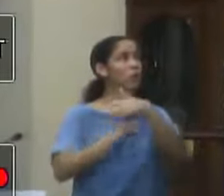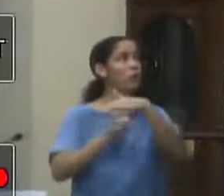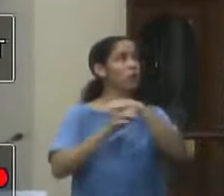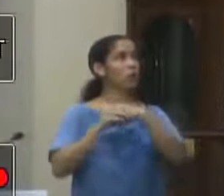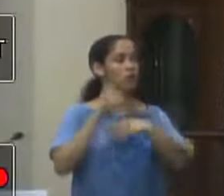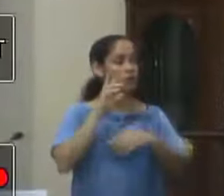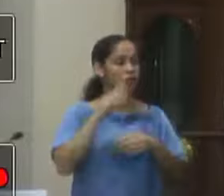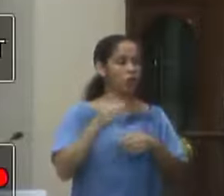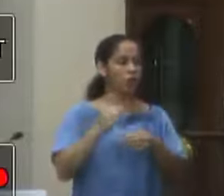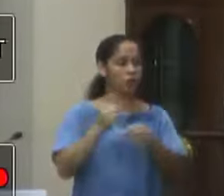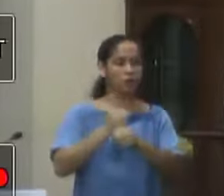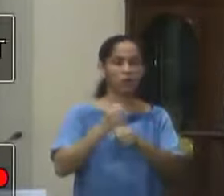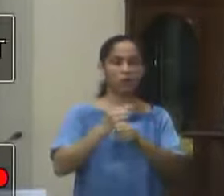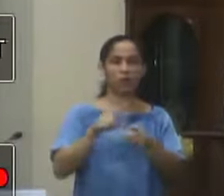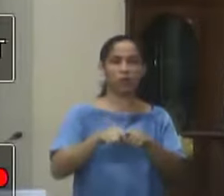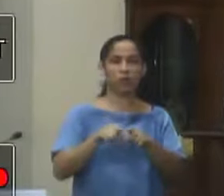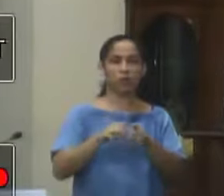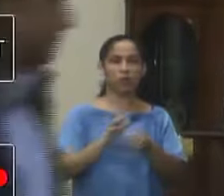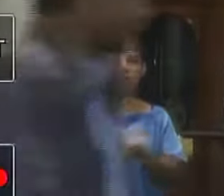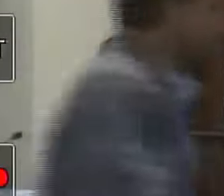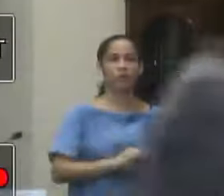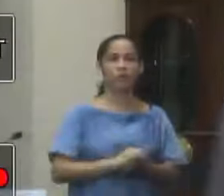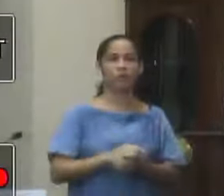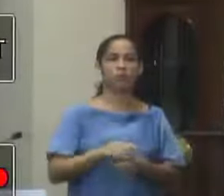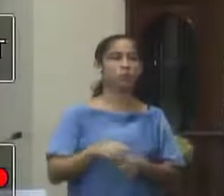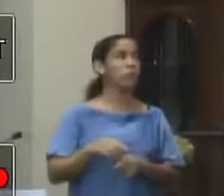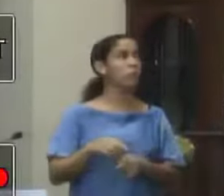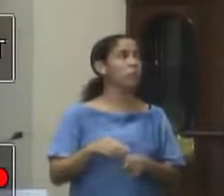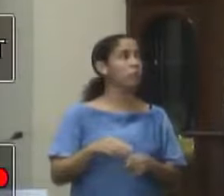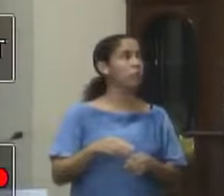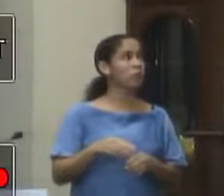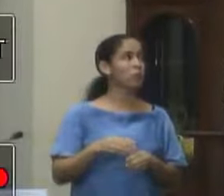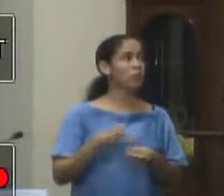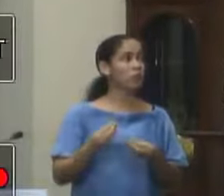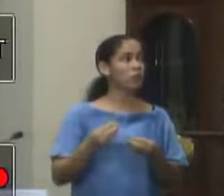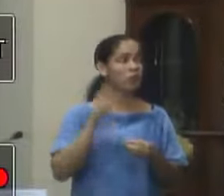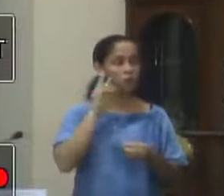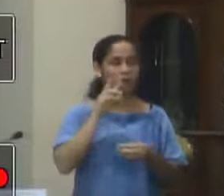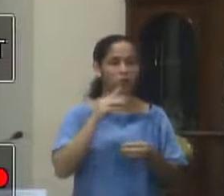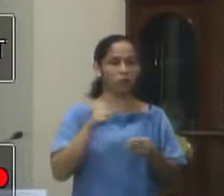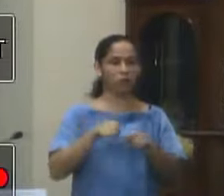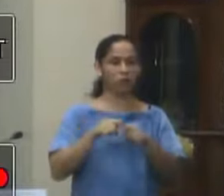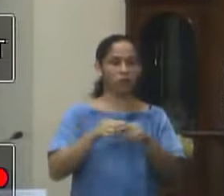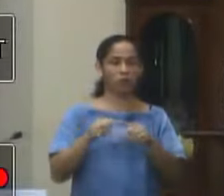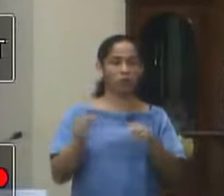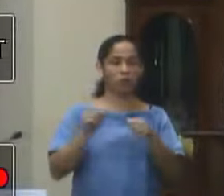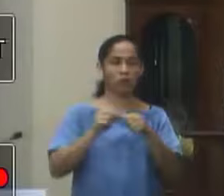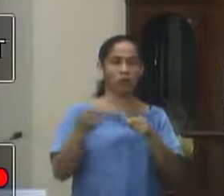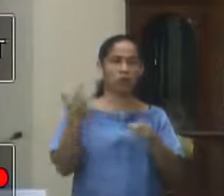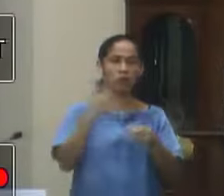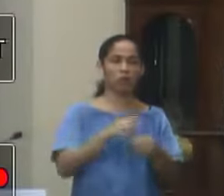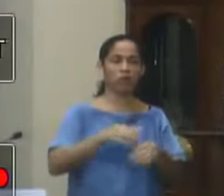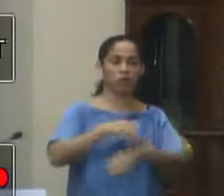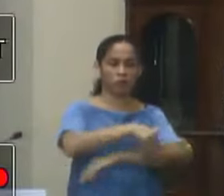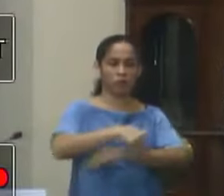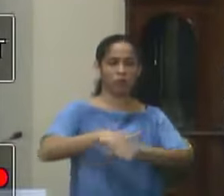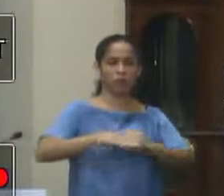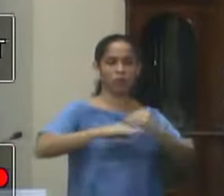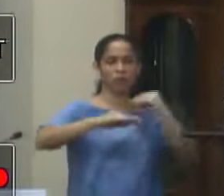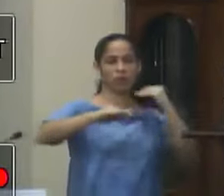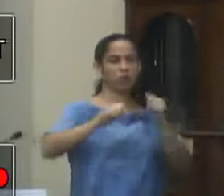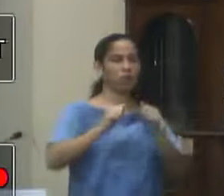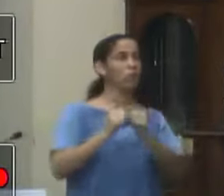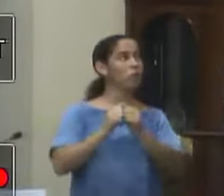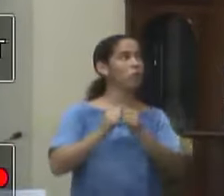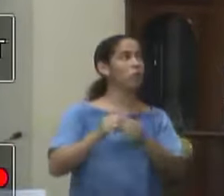de obras e pude ainda afiançar a palavra da recomposição do piso asfáltico lá